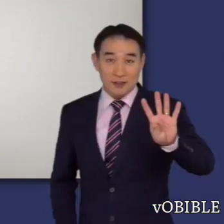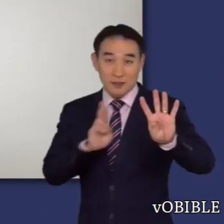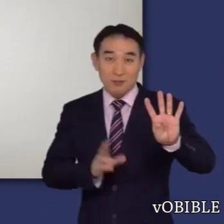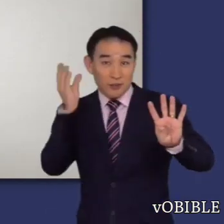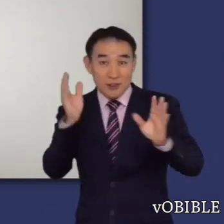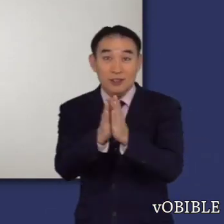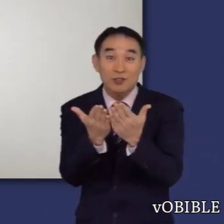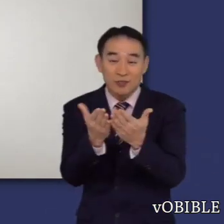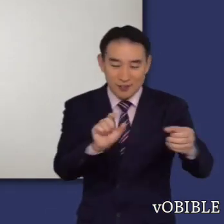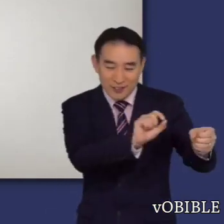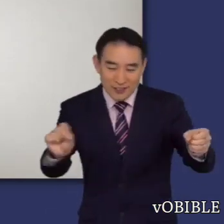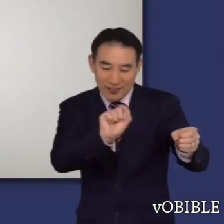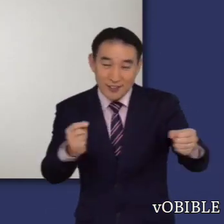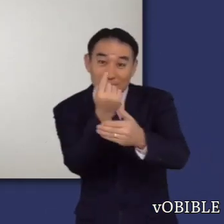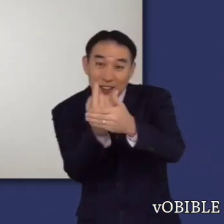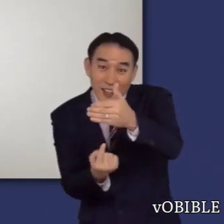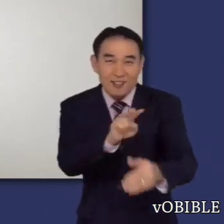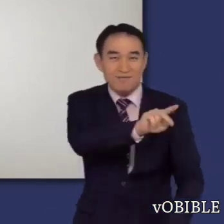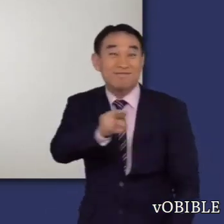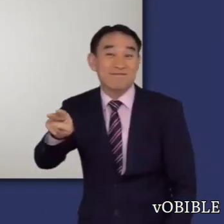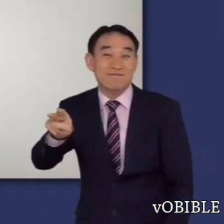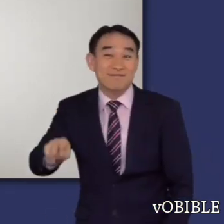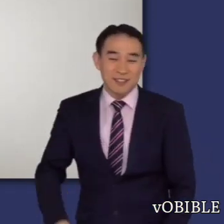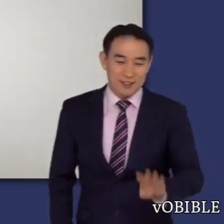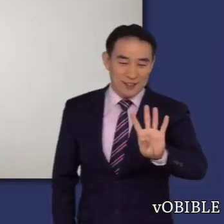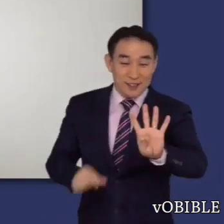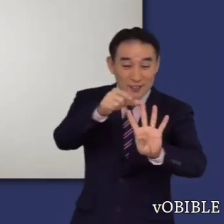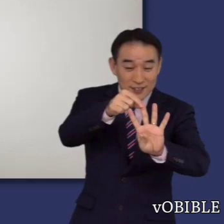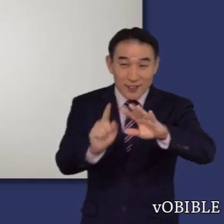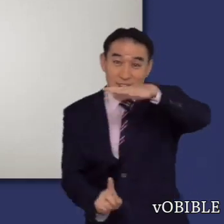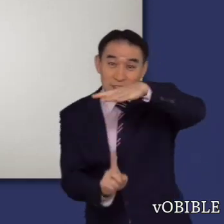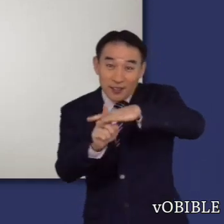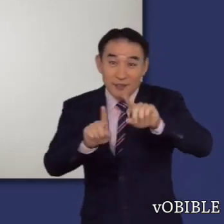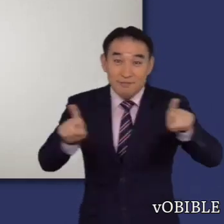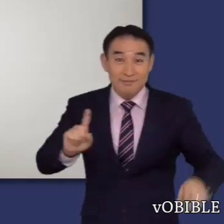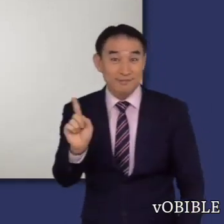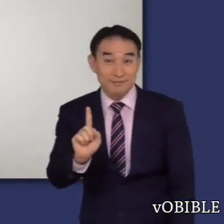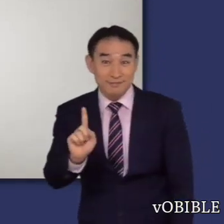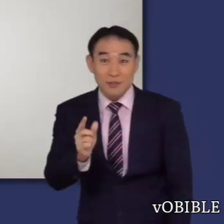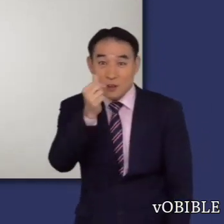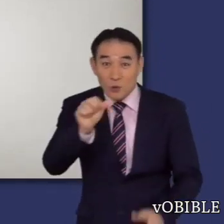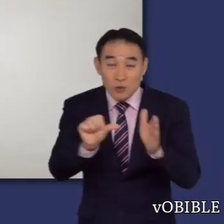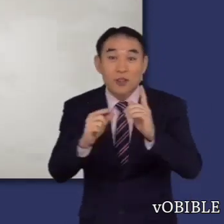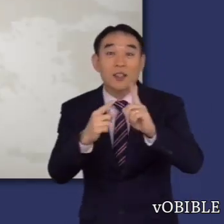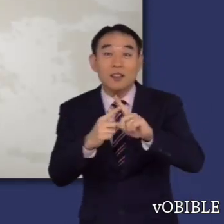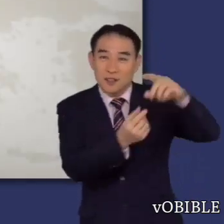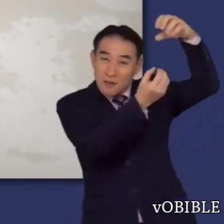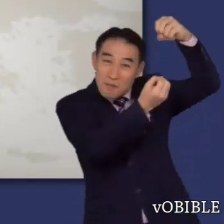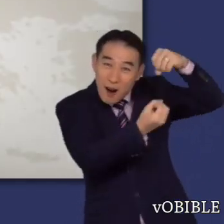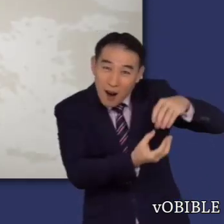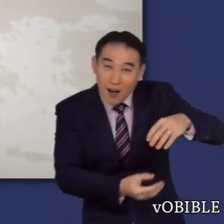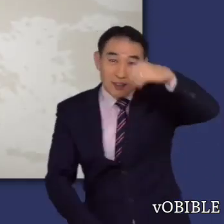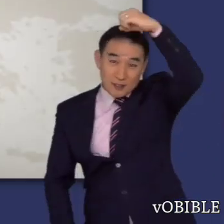件大致跟其他福音书相同，但他也记录了一些别的福音书没有的细节。马可福